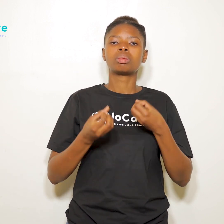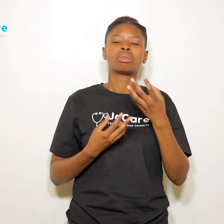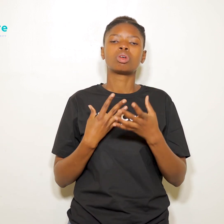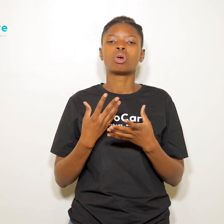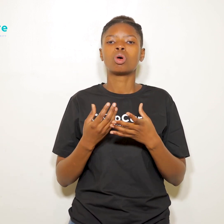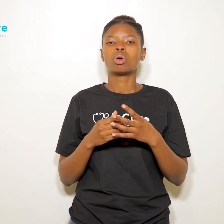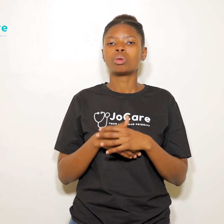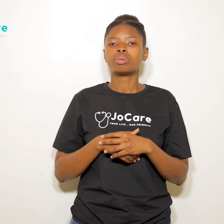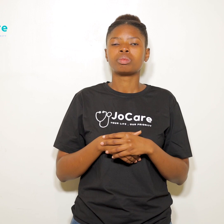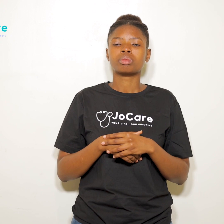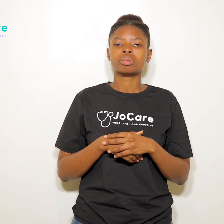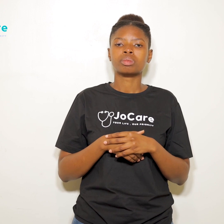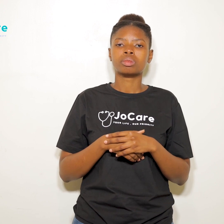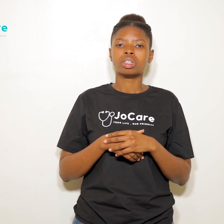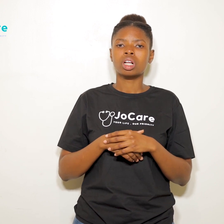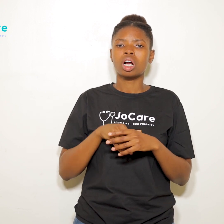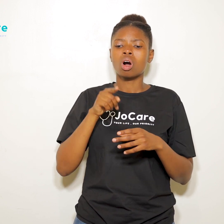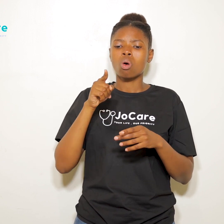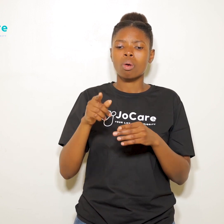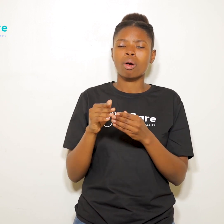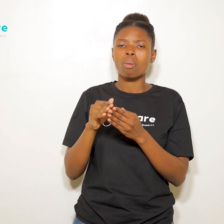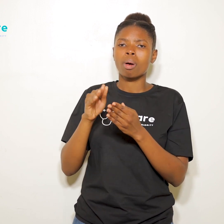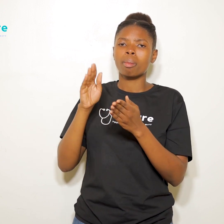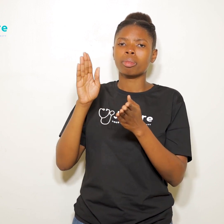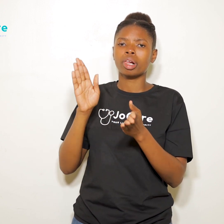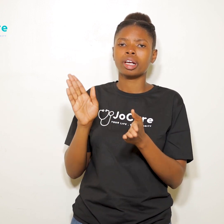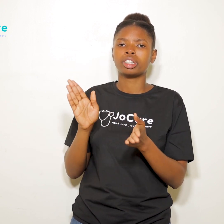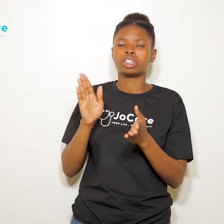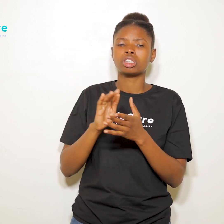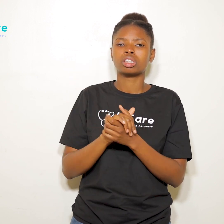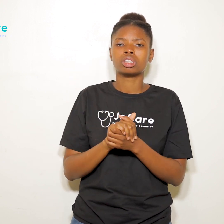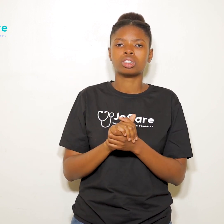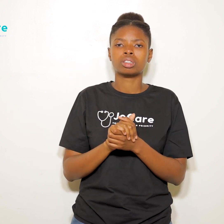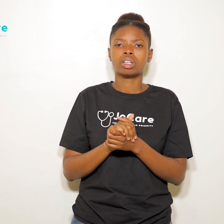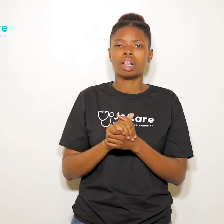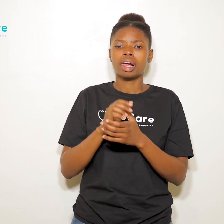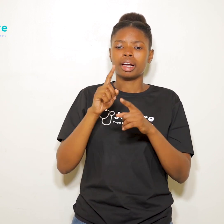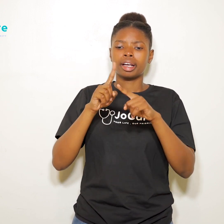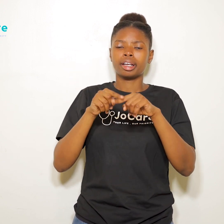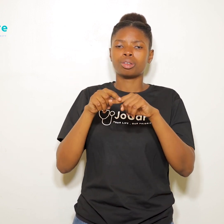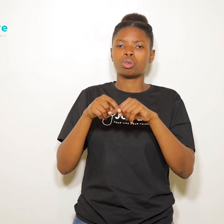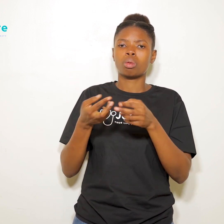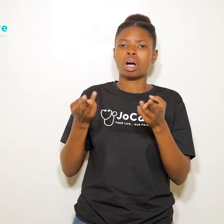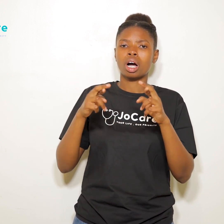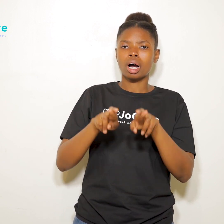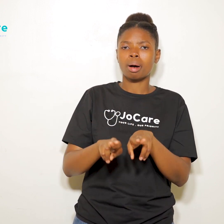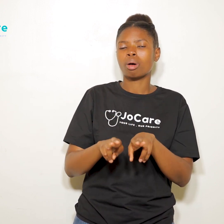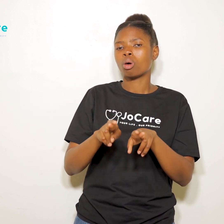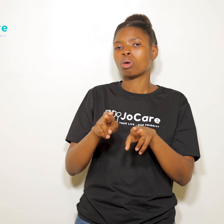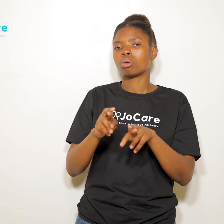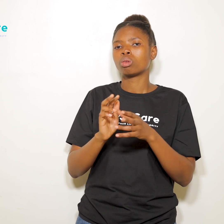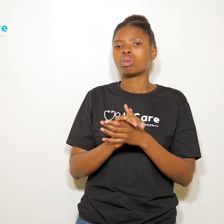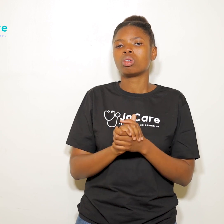estrogene. Estrogene ibaye nyinshi niyo ituma habaho icyo twita LH surge,